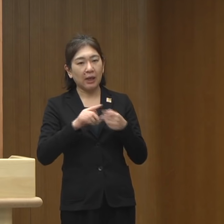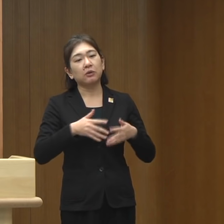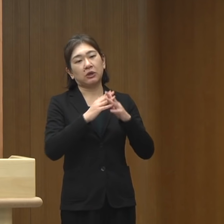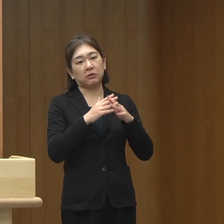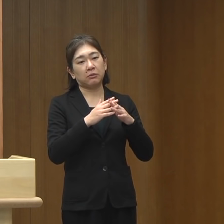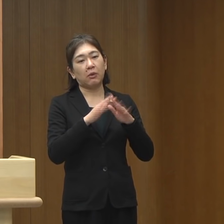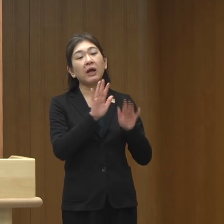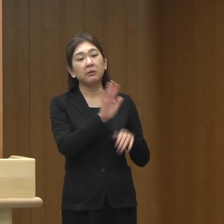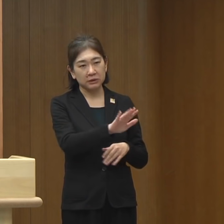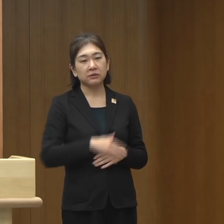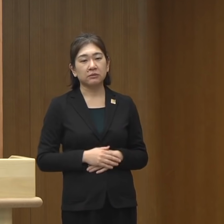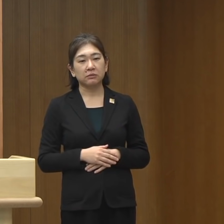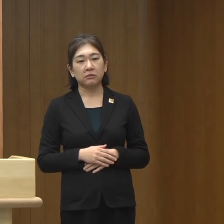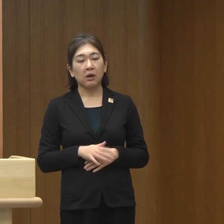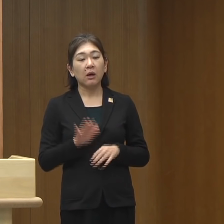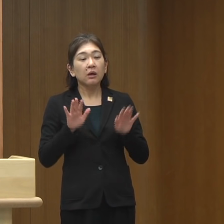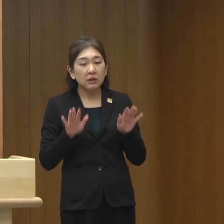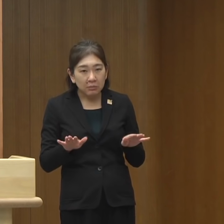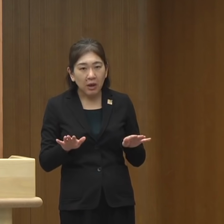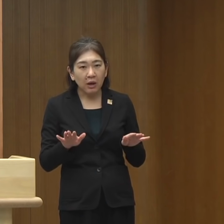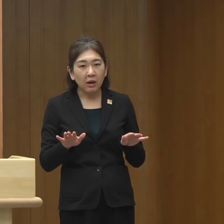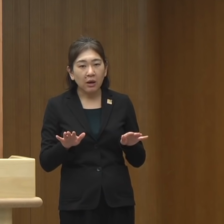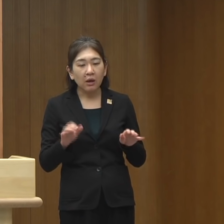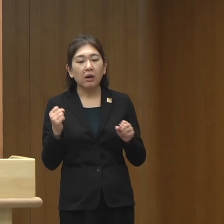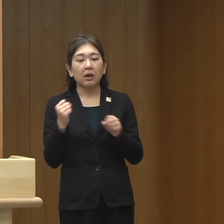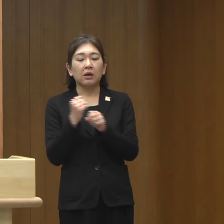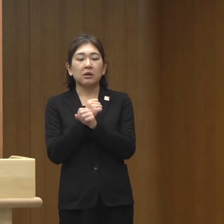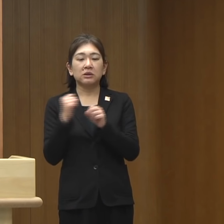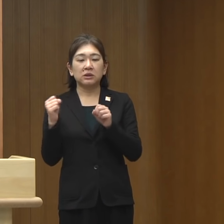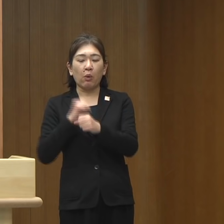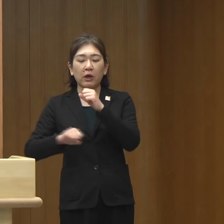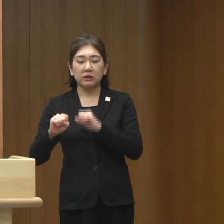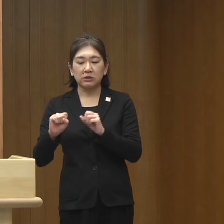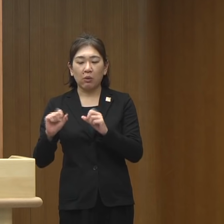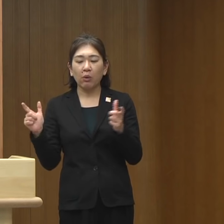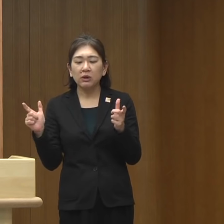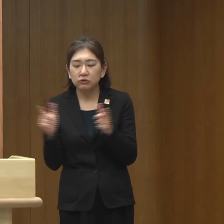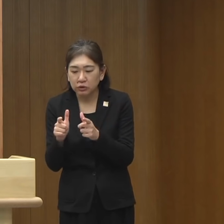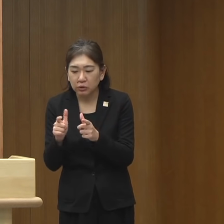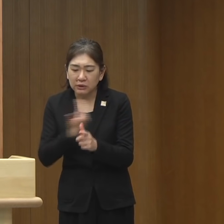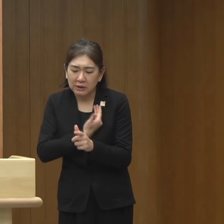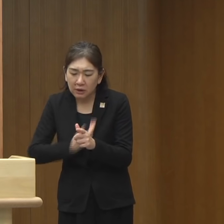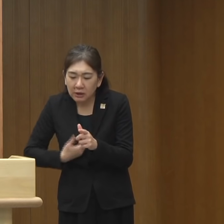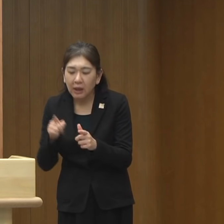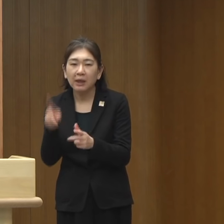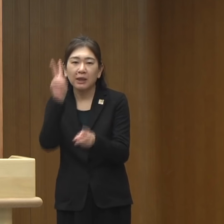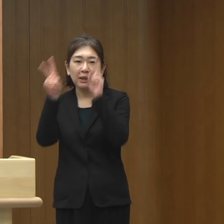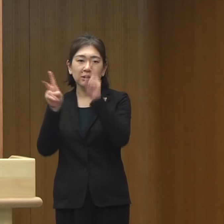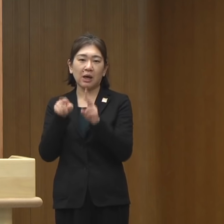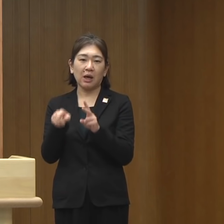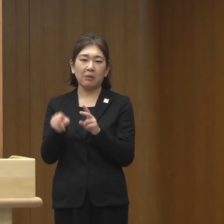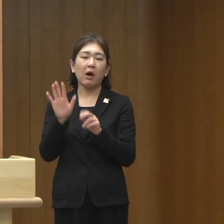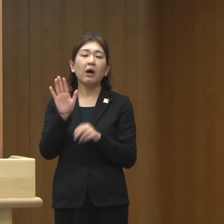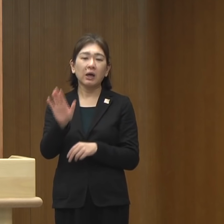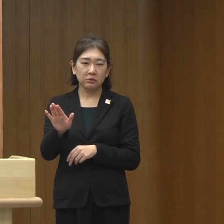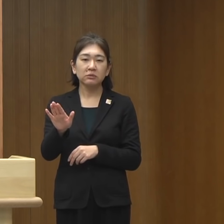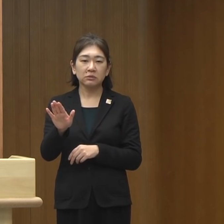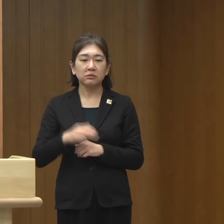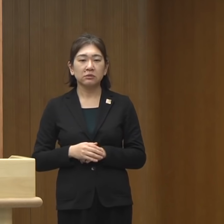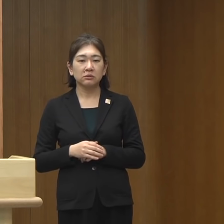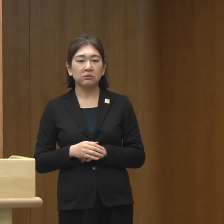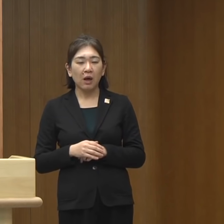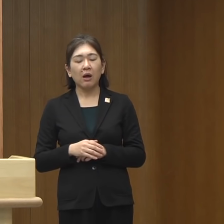で現在事業活動を縮小せざるを得ない事業者の皆様が存在をするなど、社会